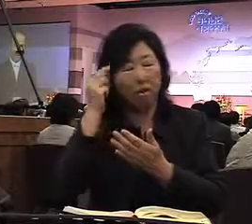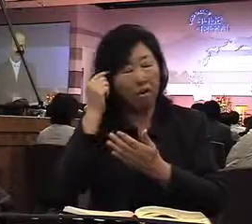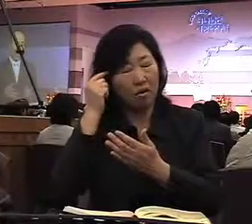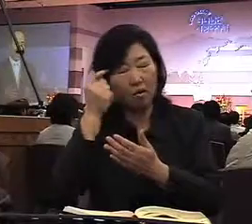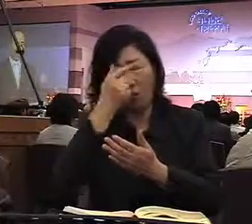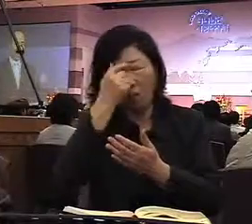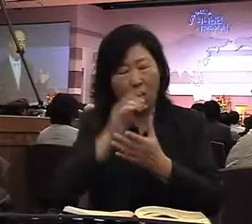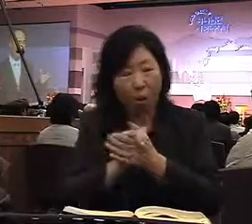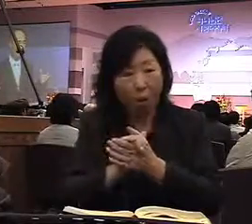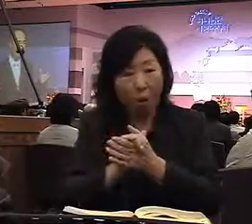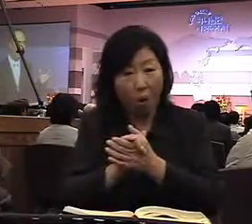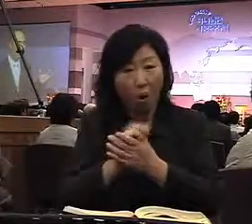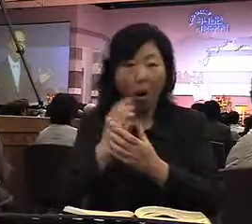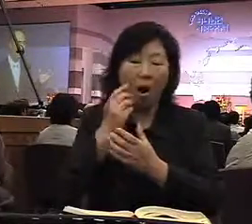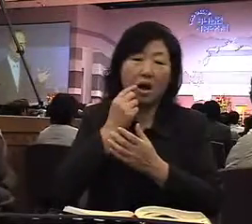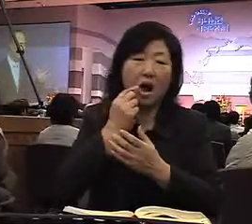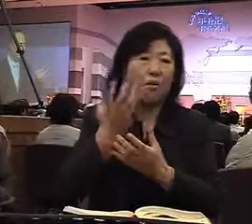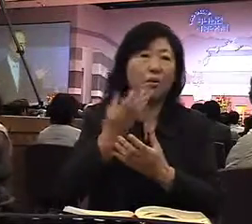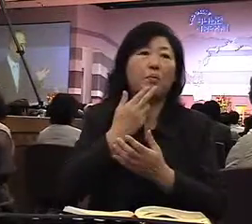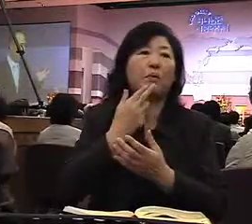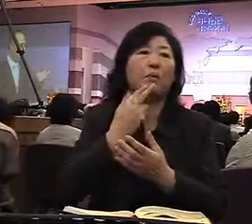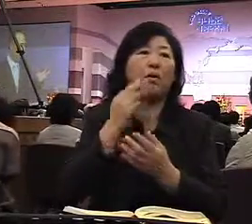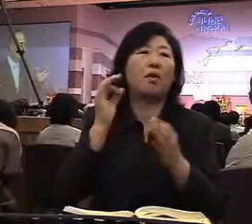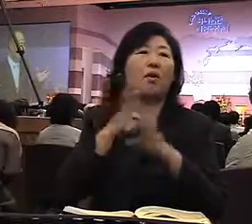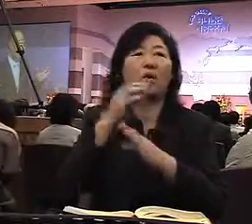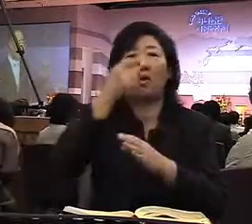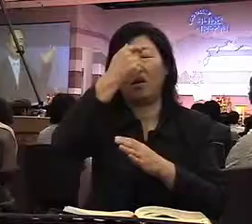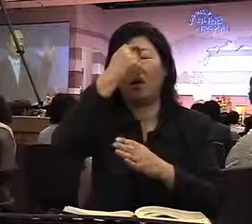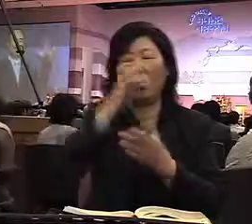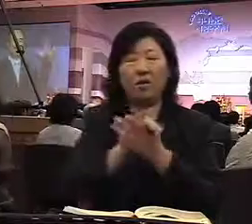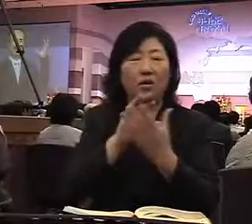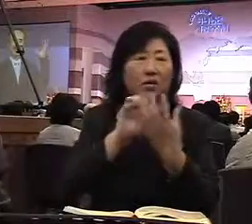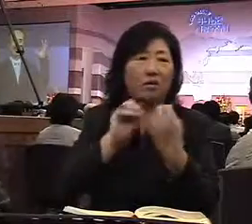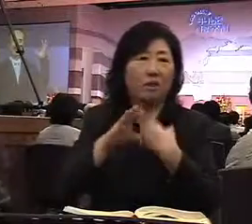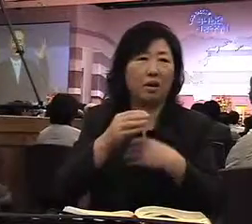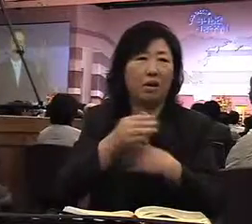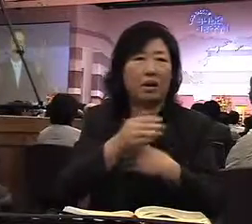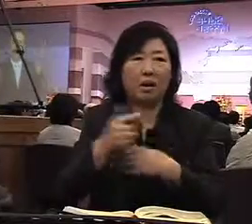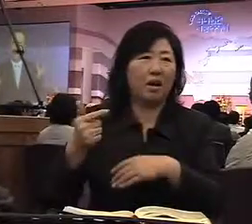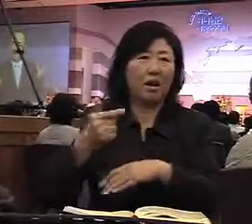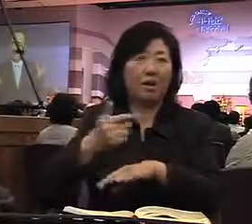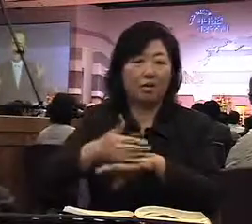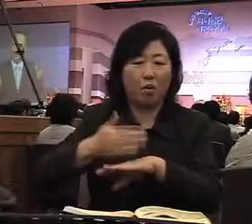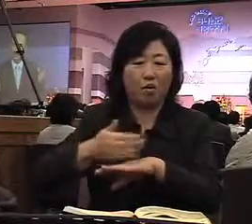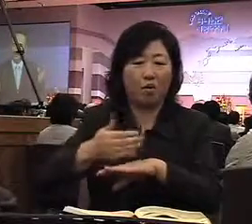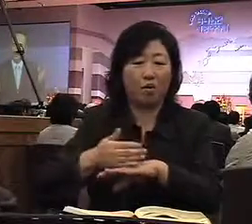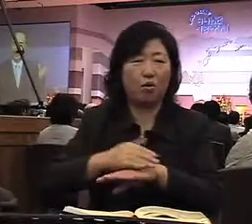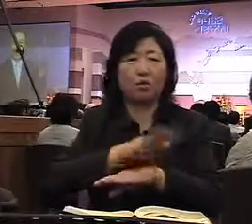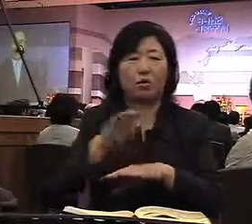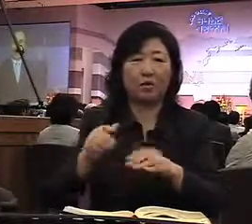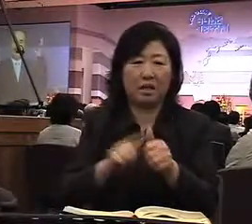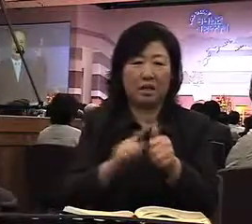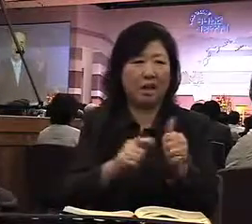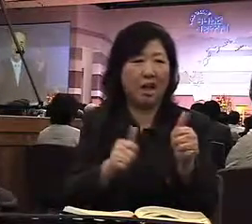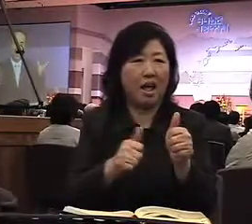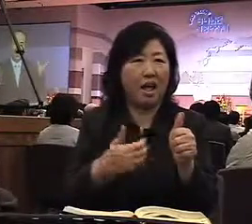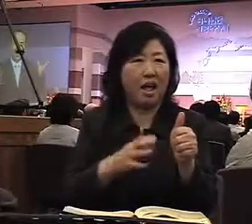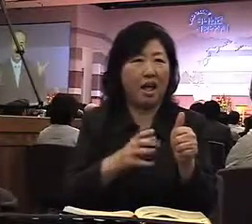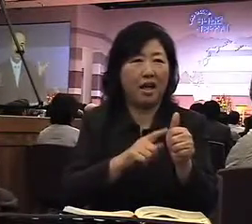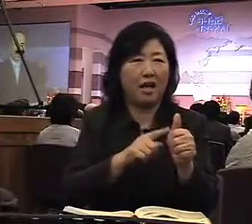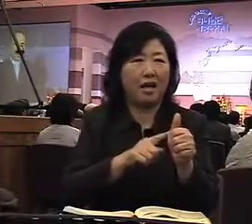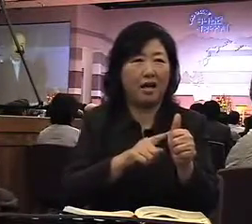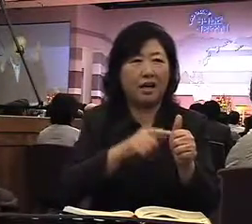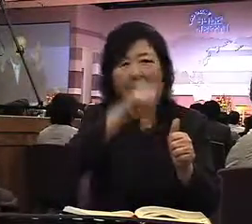잤어요. 아침에 일어나고 보니까 자기의 기도를 응답하신 하나님 너무 고마워서 우리 집 아이에게는 내